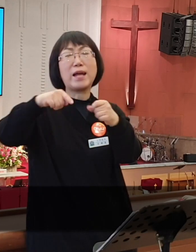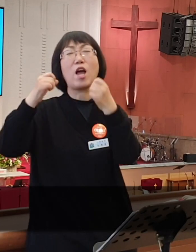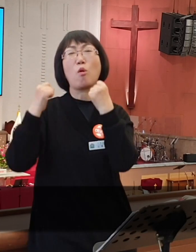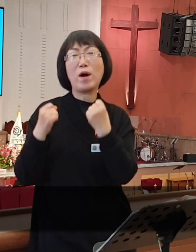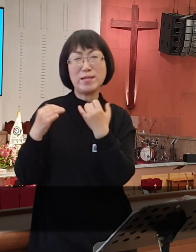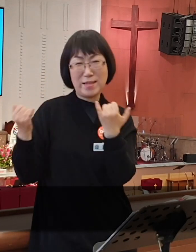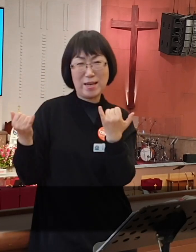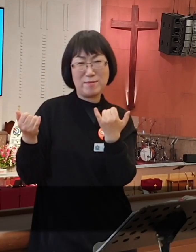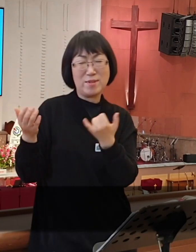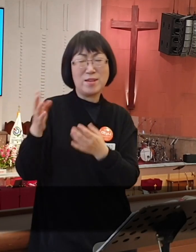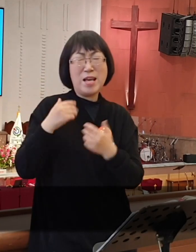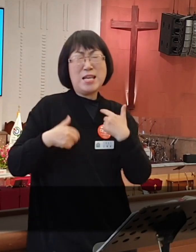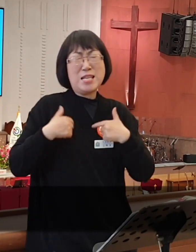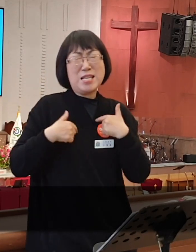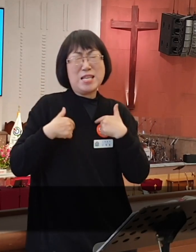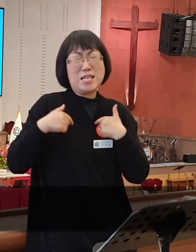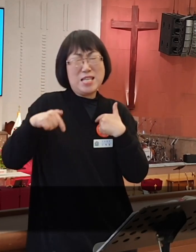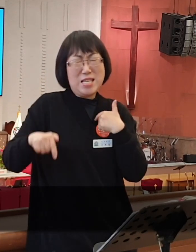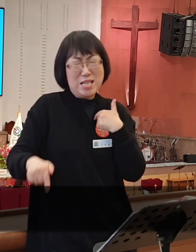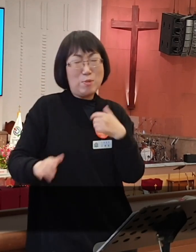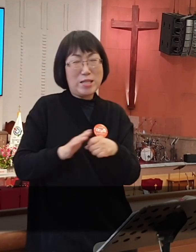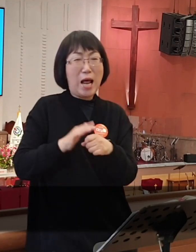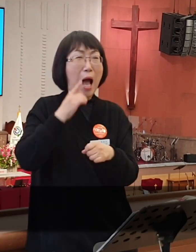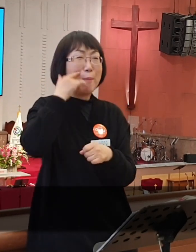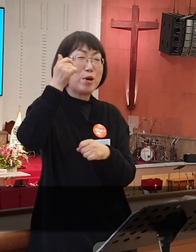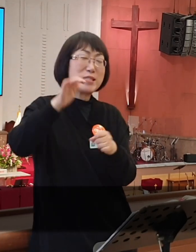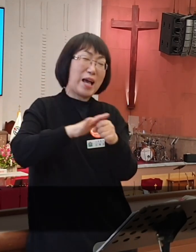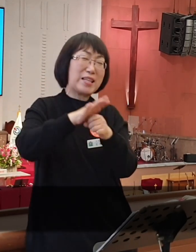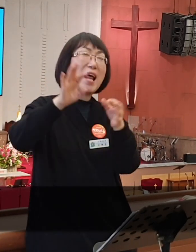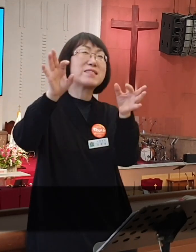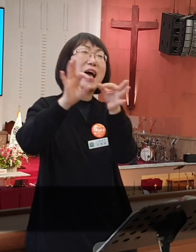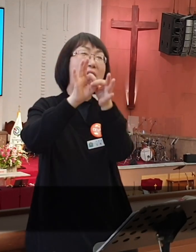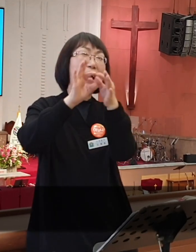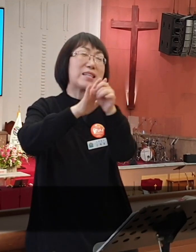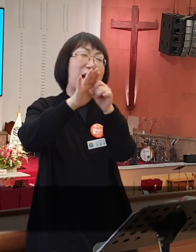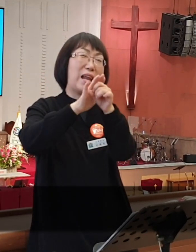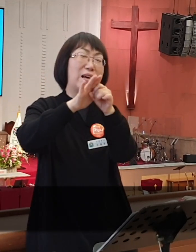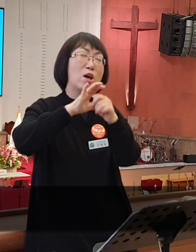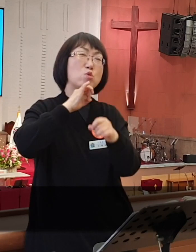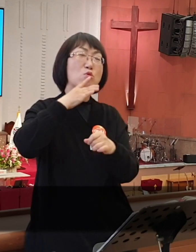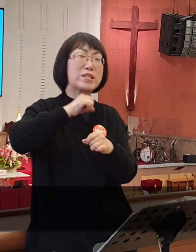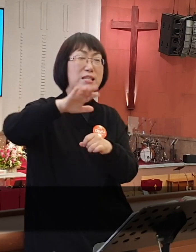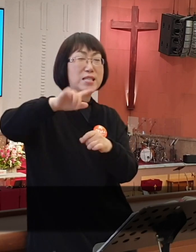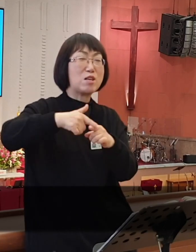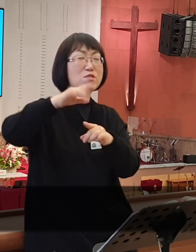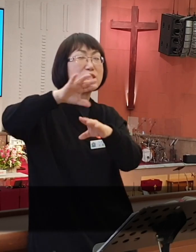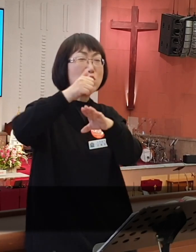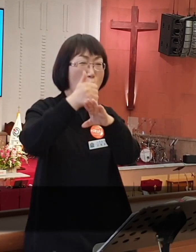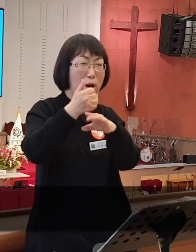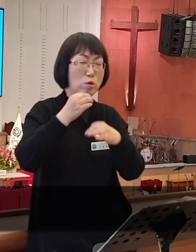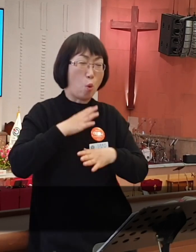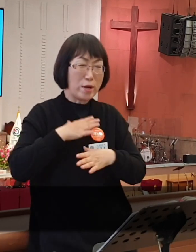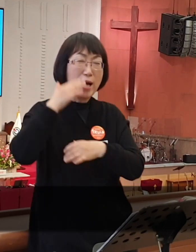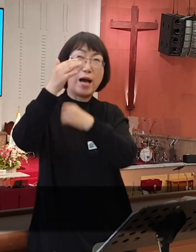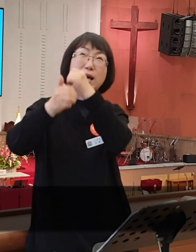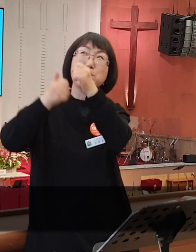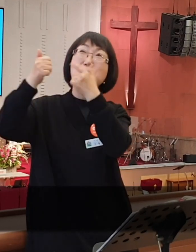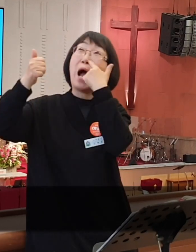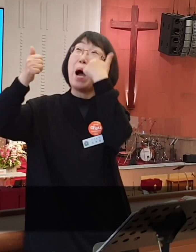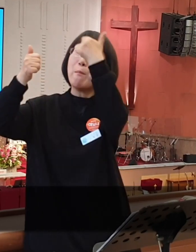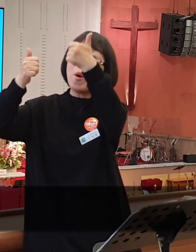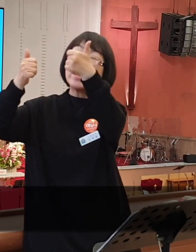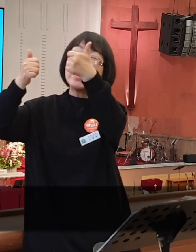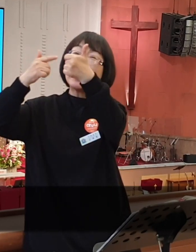거하는 이들. 얼마나 깊은 사랑? 아버지와 아들의 사랑입니다. 독생하신 그리스도 예수님과 그 놀라우신 하나님